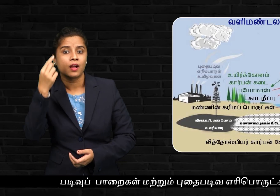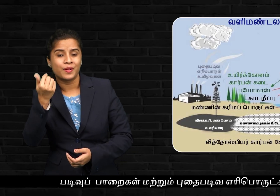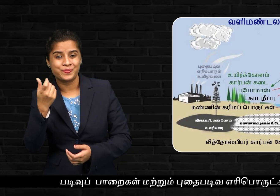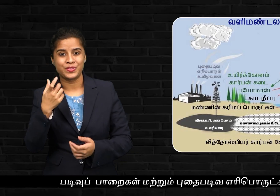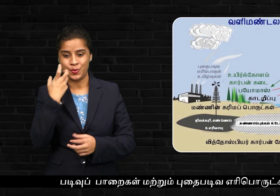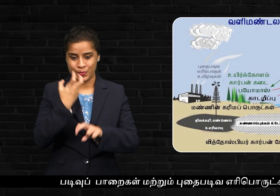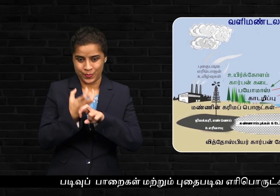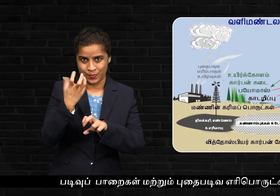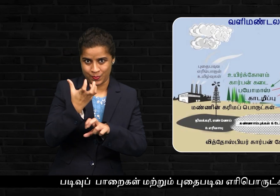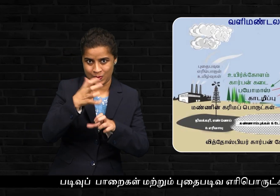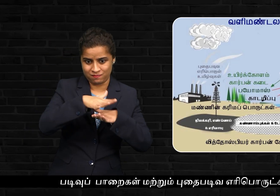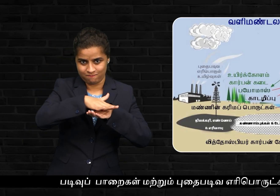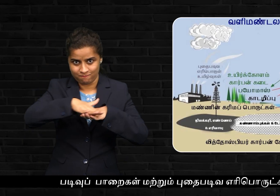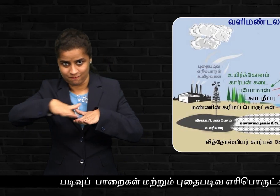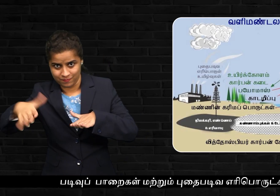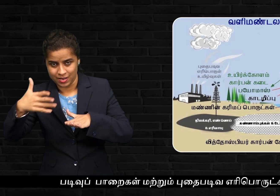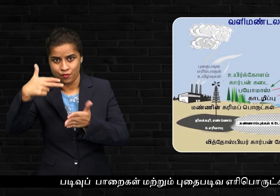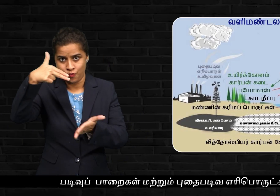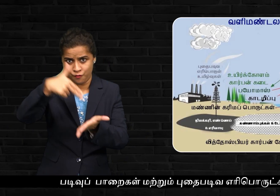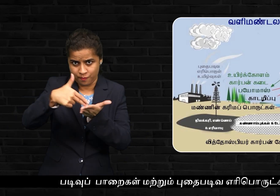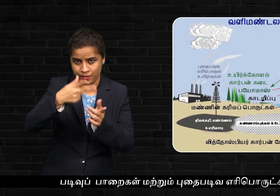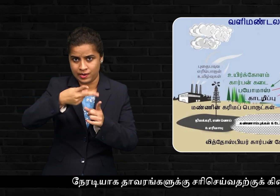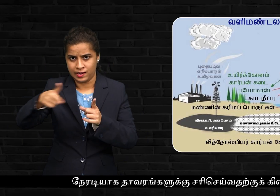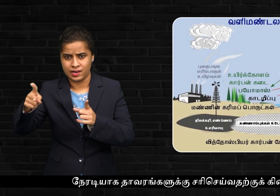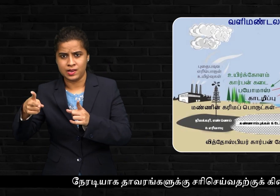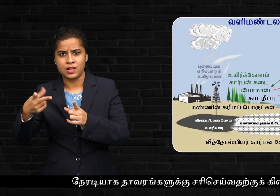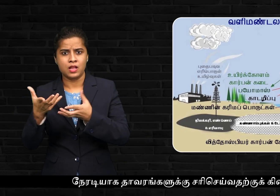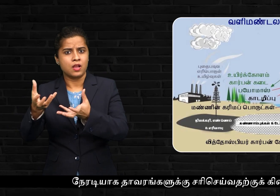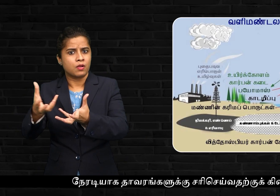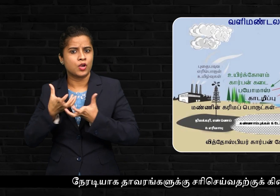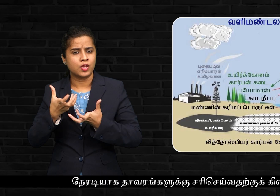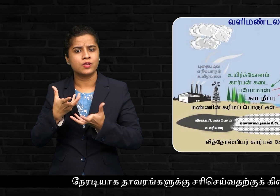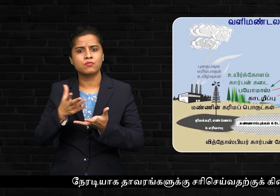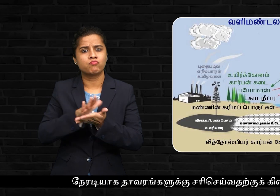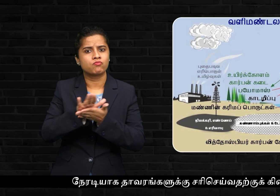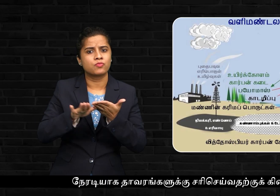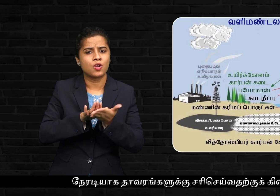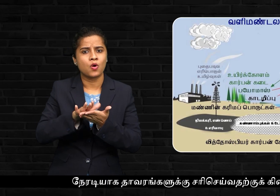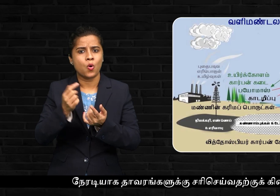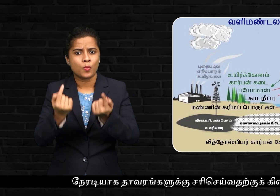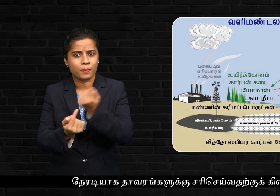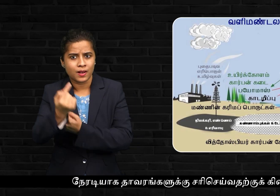மற்றும் புதைப்படிவ எரிபொருட்கள் கரிமம் நேரடியாக தாவரங்களுக்கு சரி செய்வதற்கு கிடைக்காது.